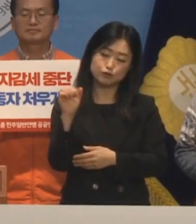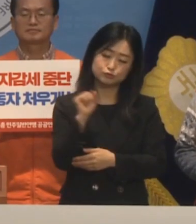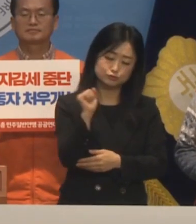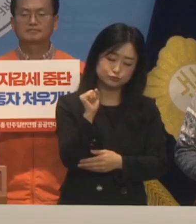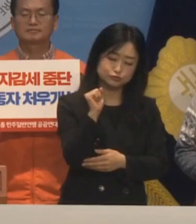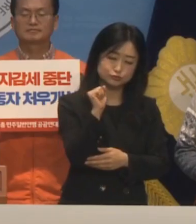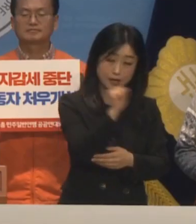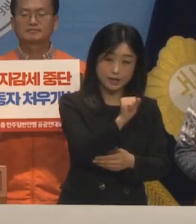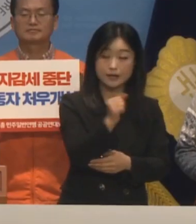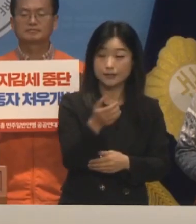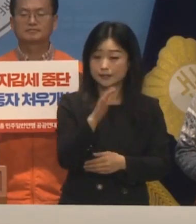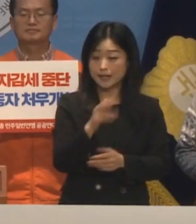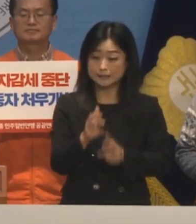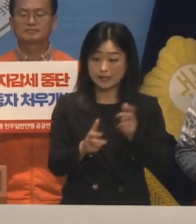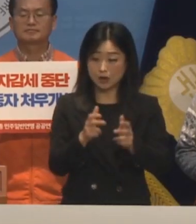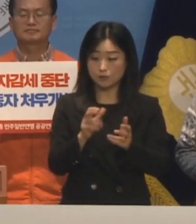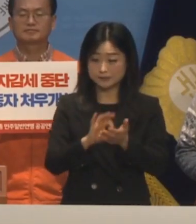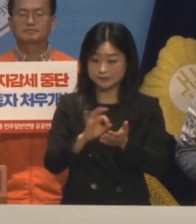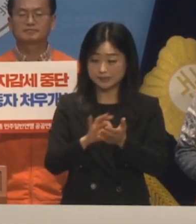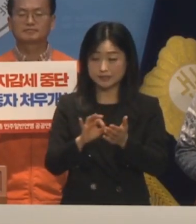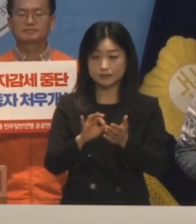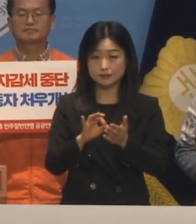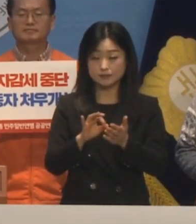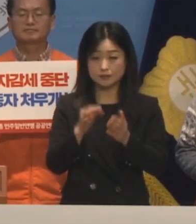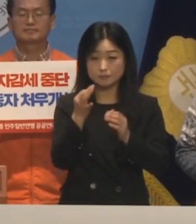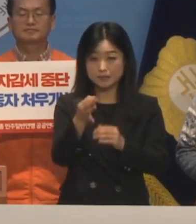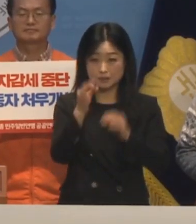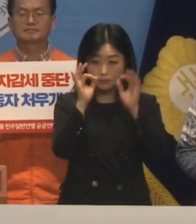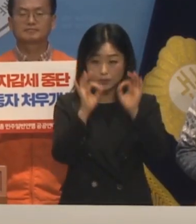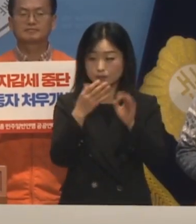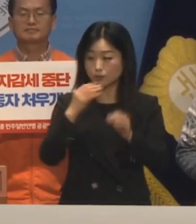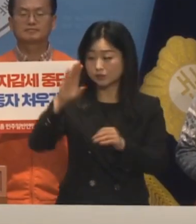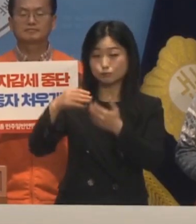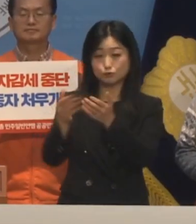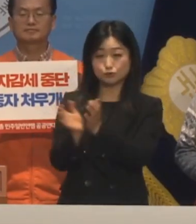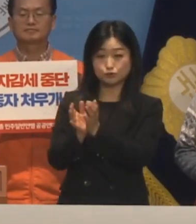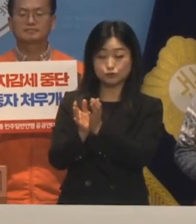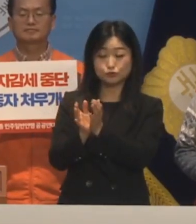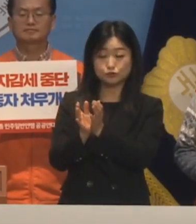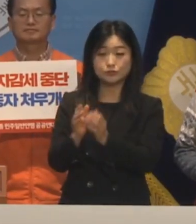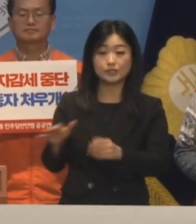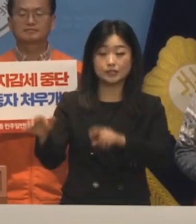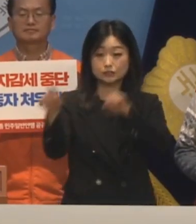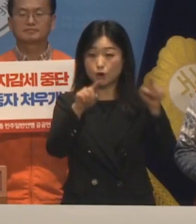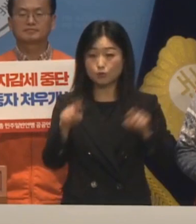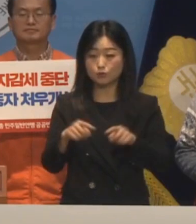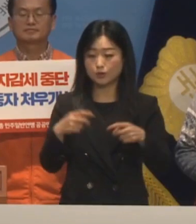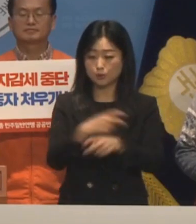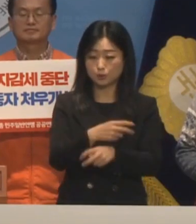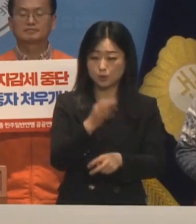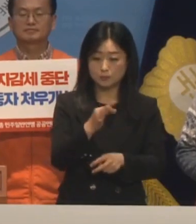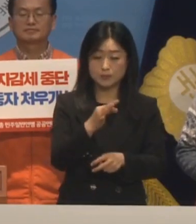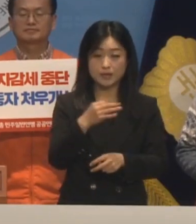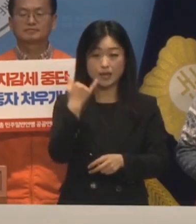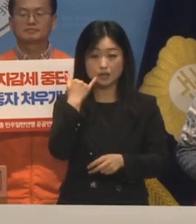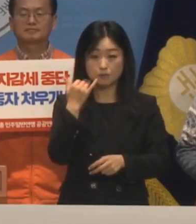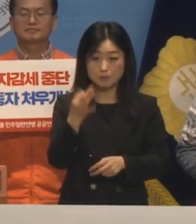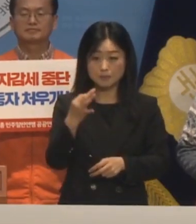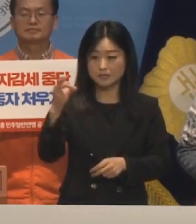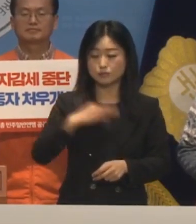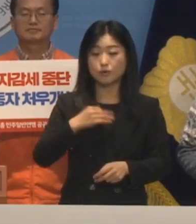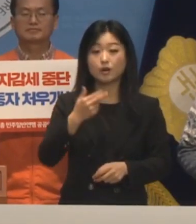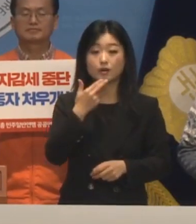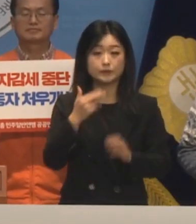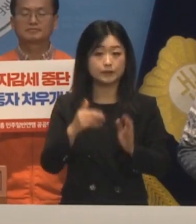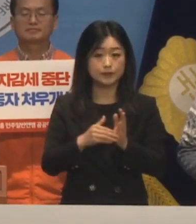그런데 사업이 시작하고 5년이 지난 지금도 보건복지부에서 전국 공통으로 교통비와 통신비를 지급하지 않고